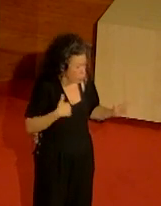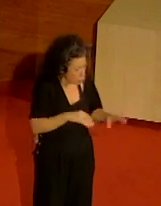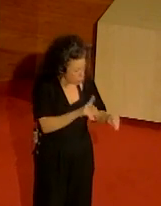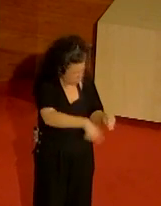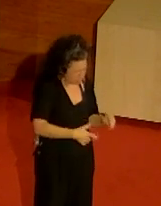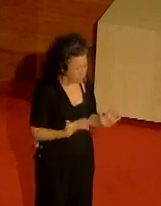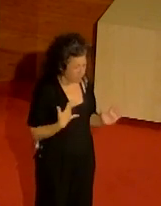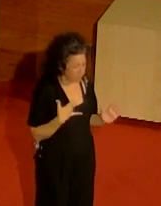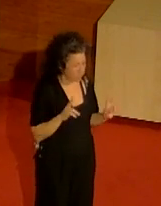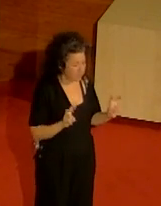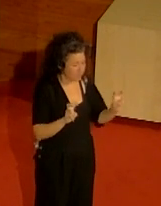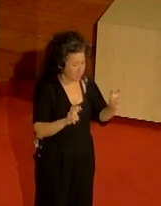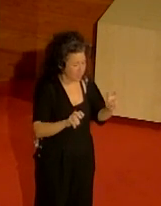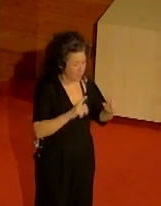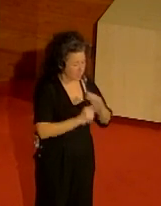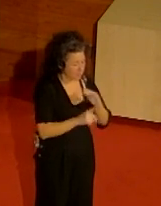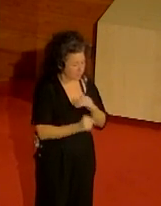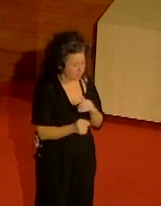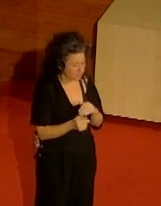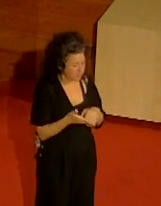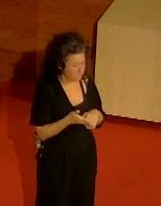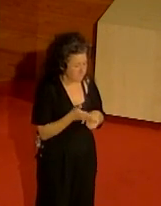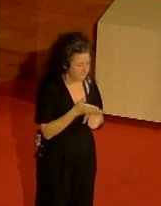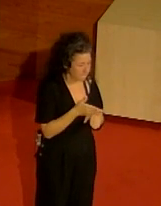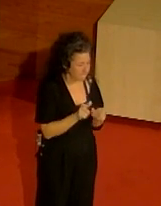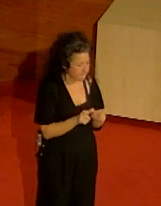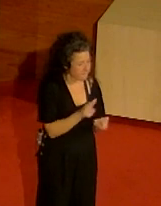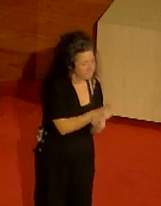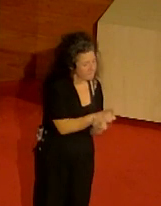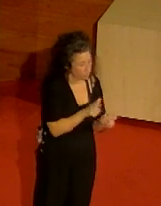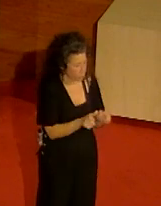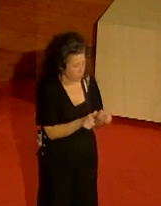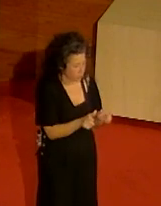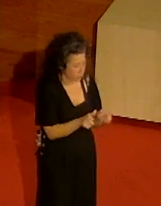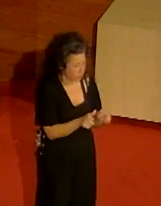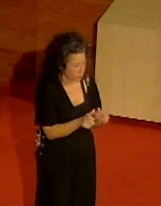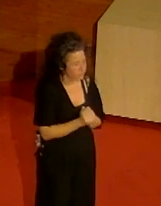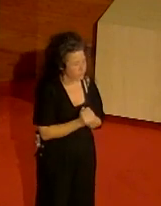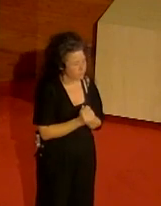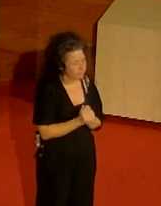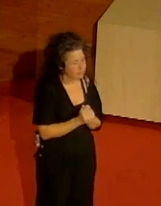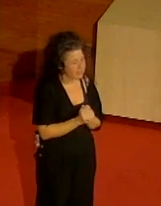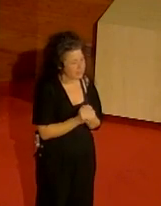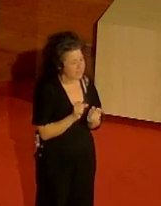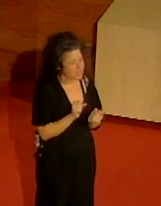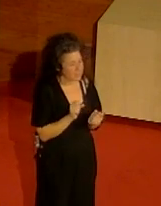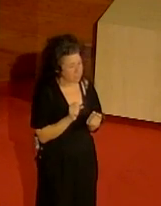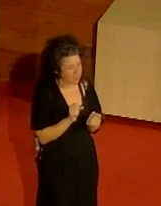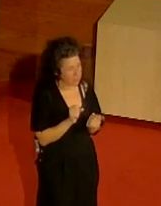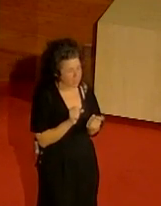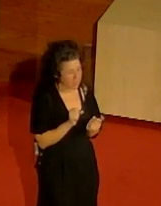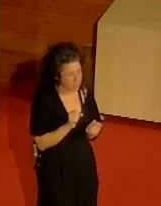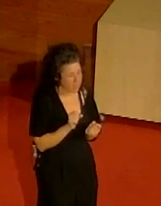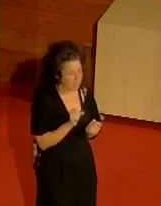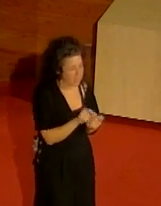ya desde los sufijos, prefijos, etc., no, los prefijos, ¿no? Por ejemplo, pues inmigración, emigración, migración, el hecho